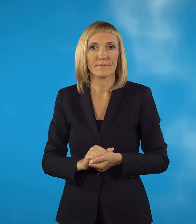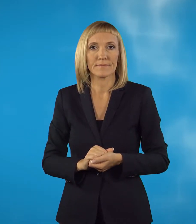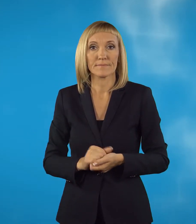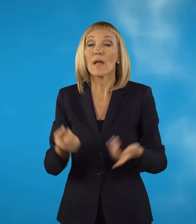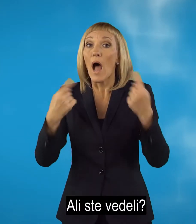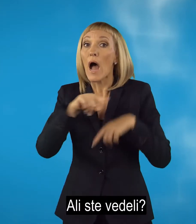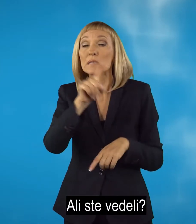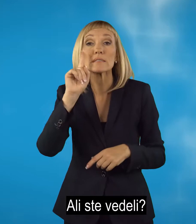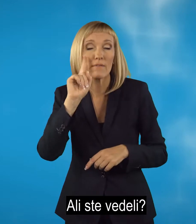Ali ste vedeli?